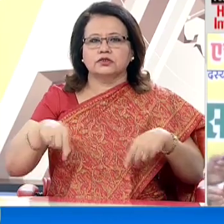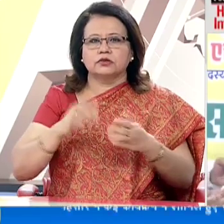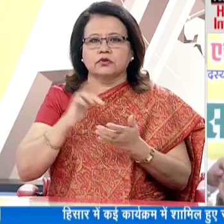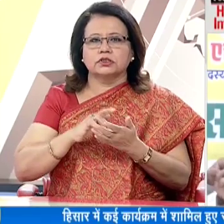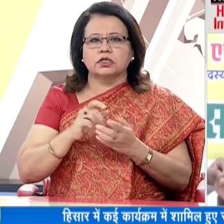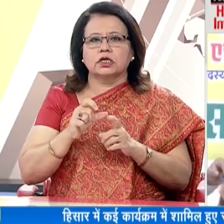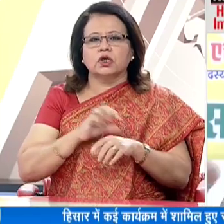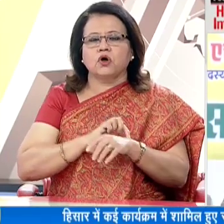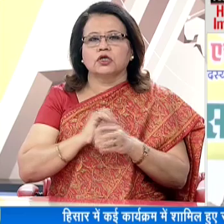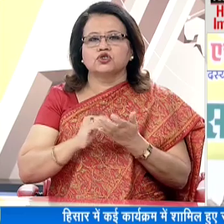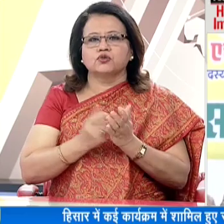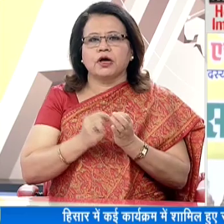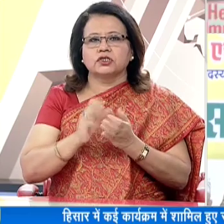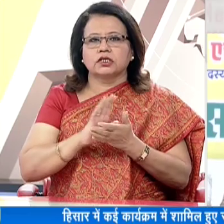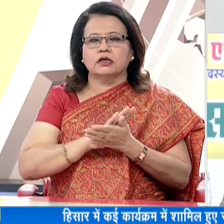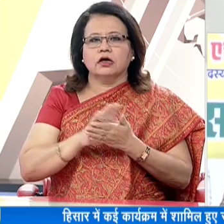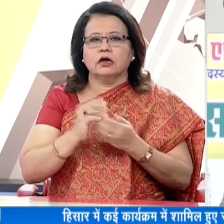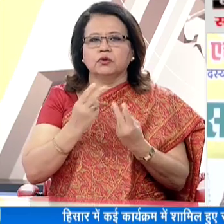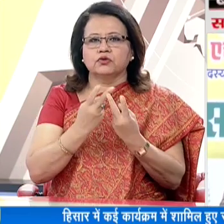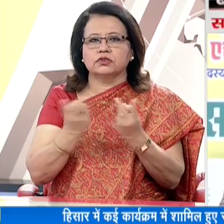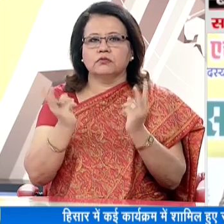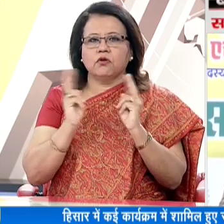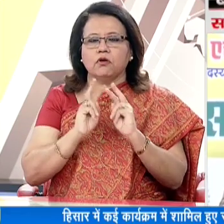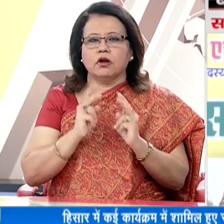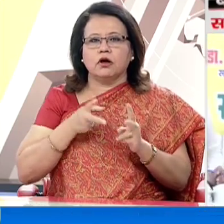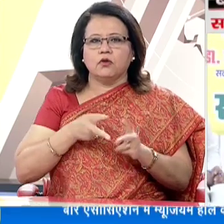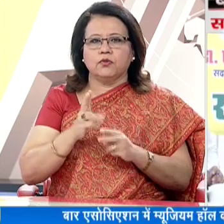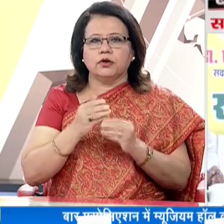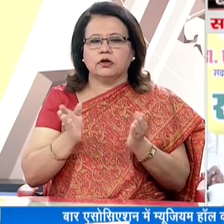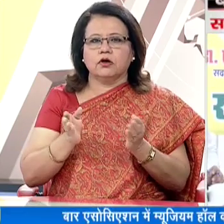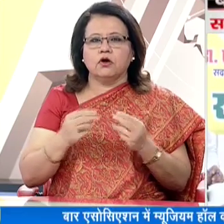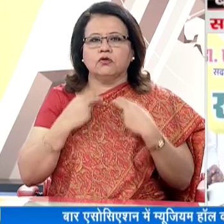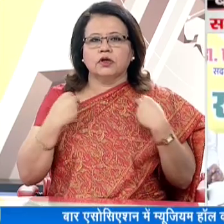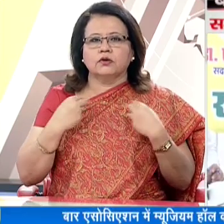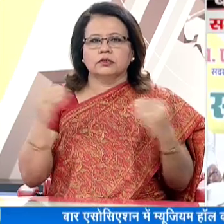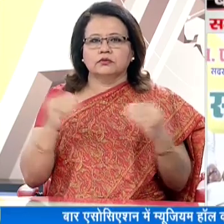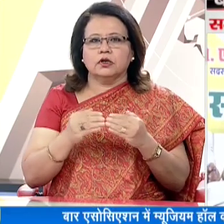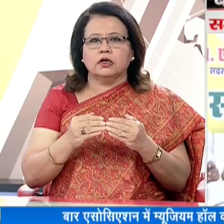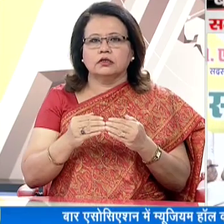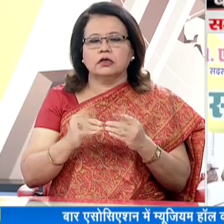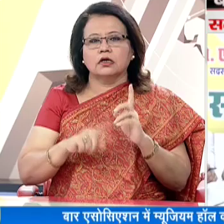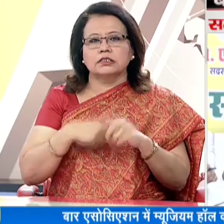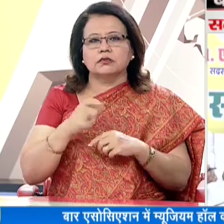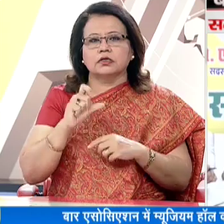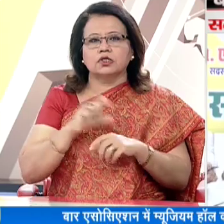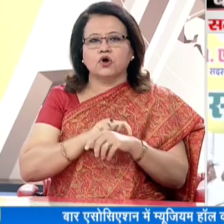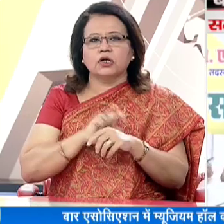पहुंचे डॉ. सुभाष चंद्रा ने म्यूजियम हॉल का उद्घाटन किया और वकीलों से मुलाकात की। इसके बाद डॉ. चंद्रा